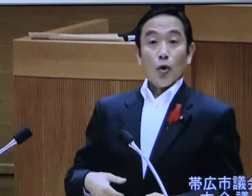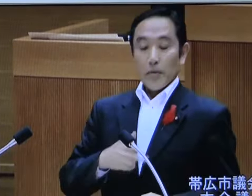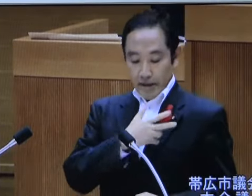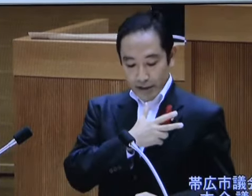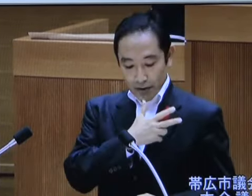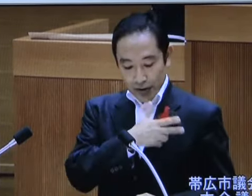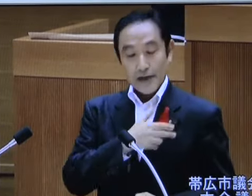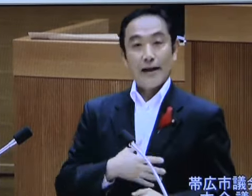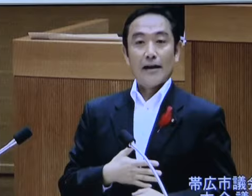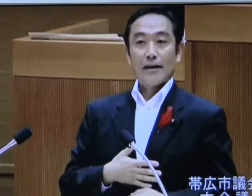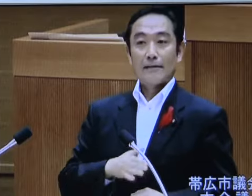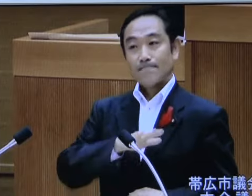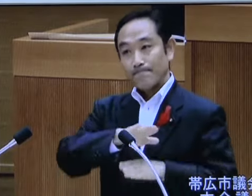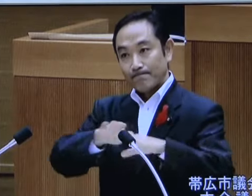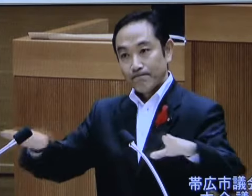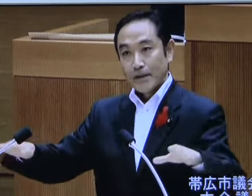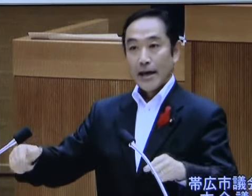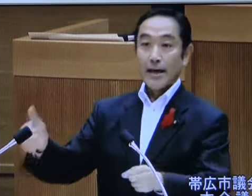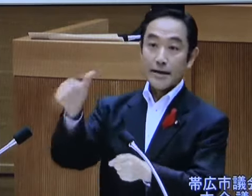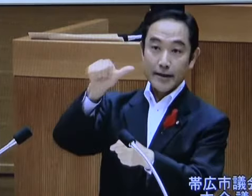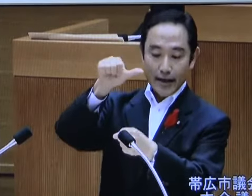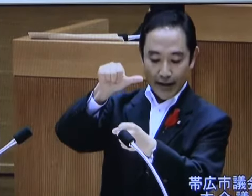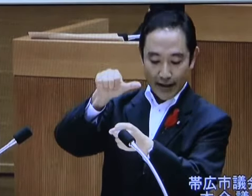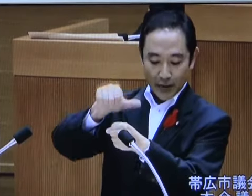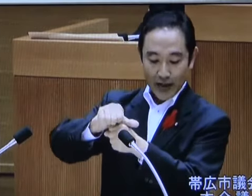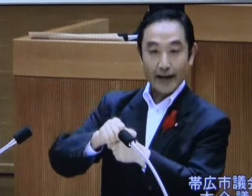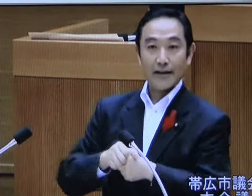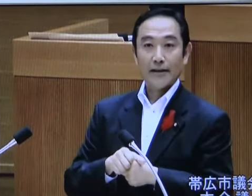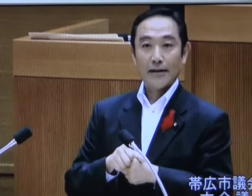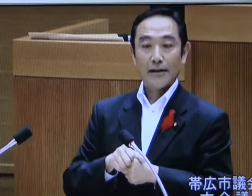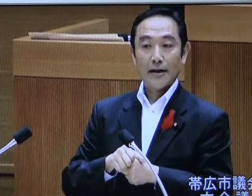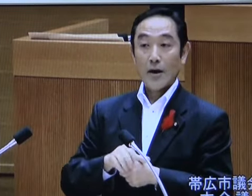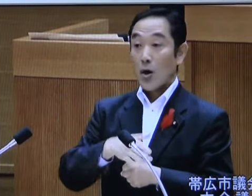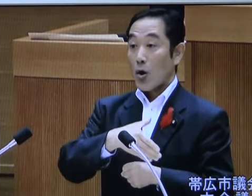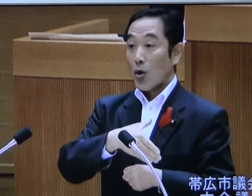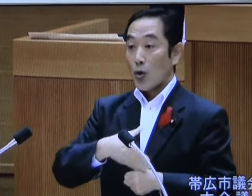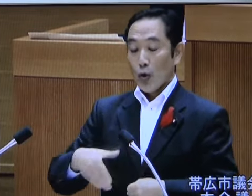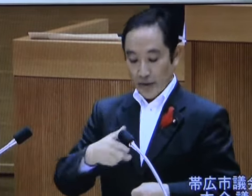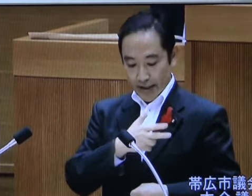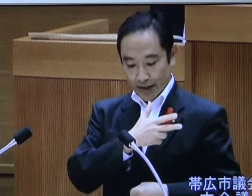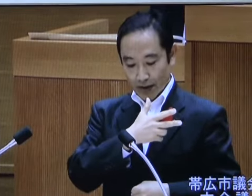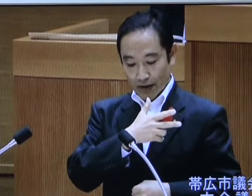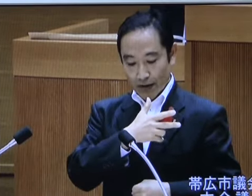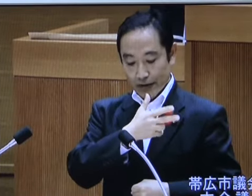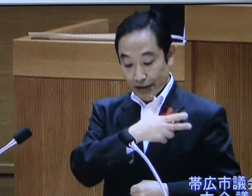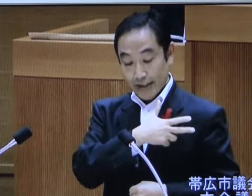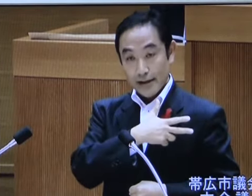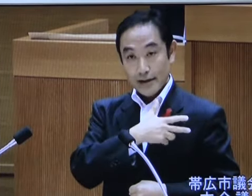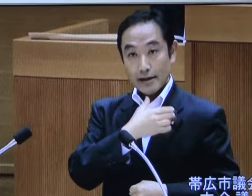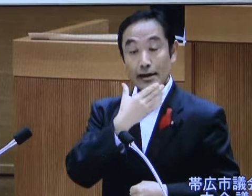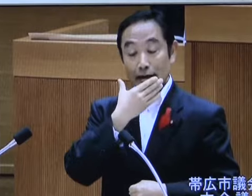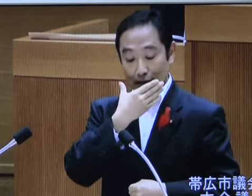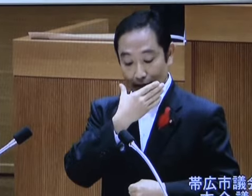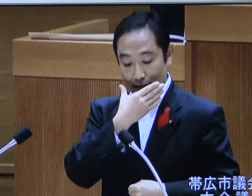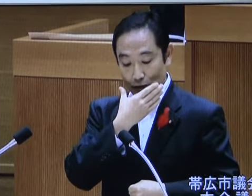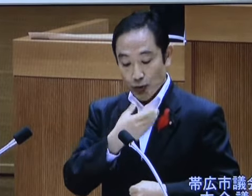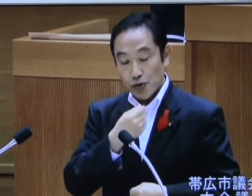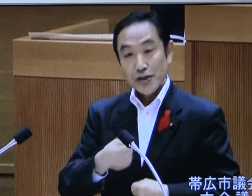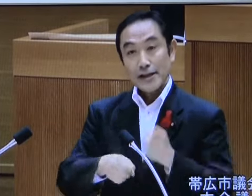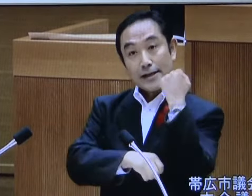帯広市は平成5年帯広市福祉